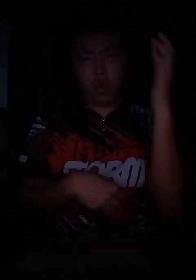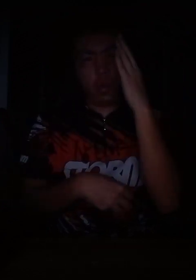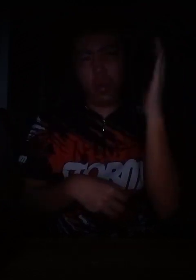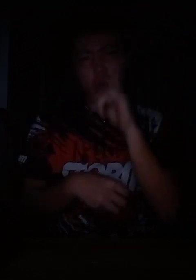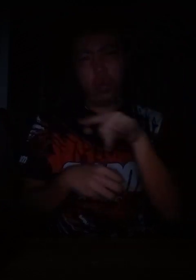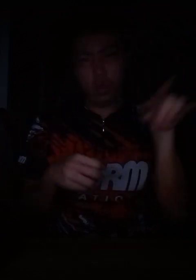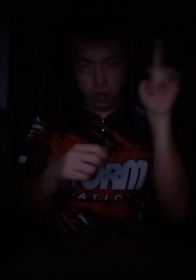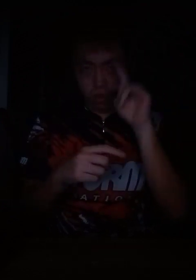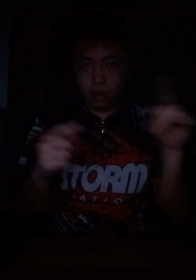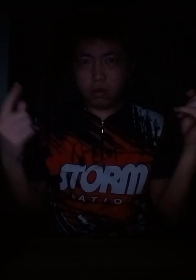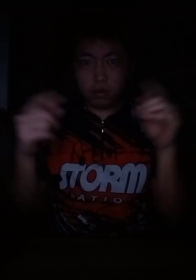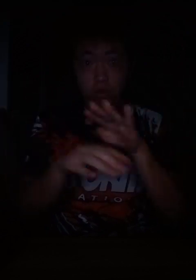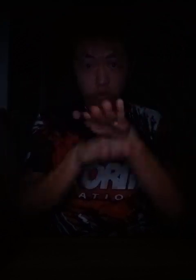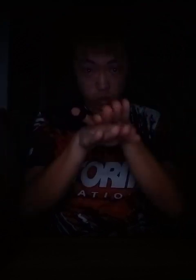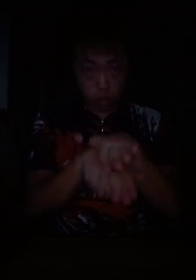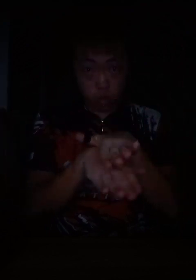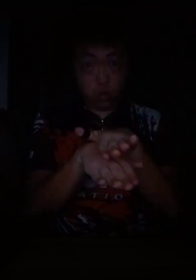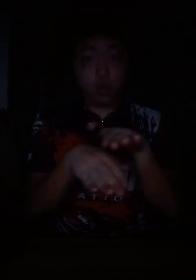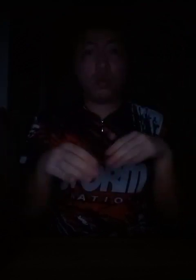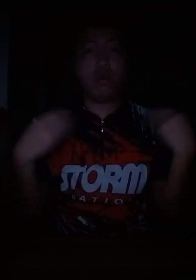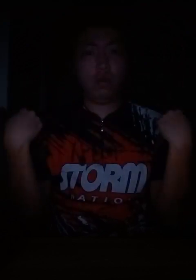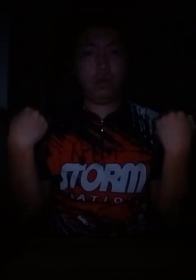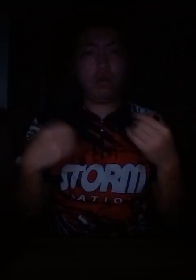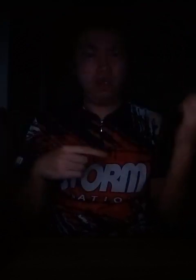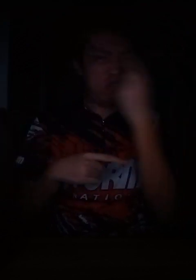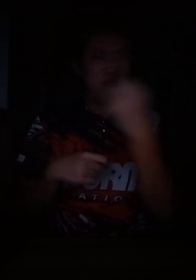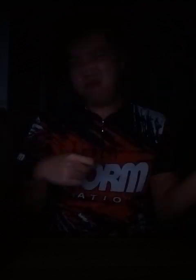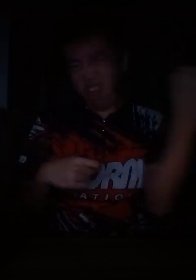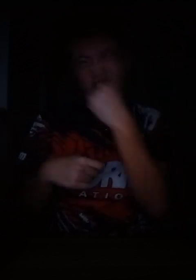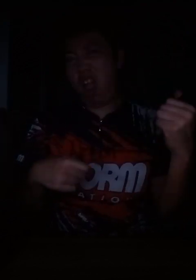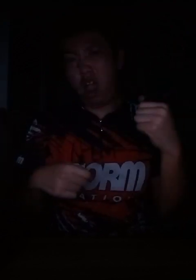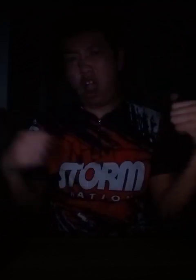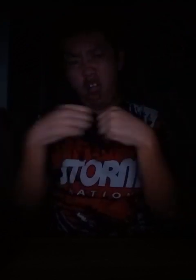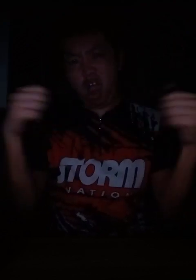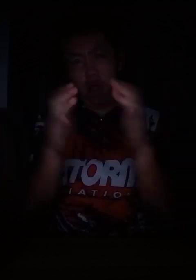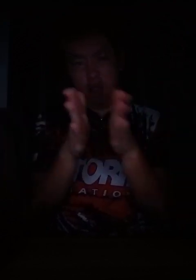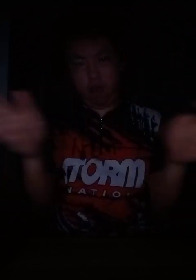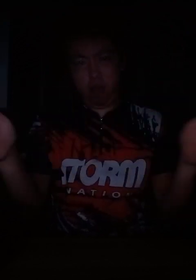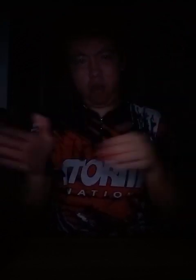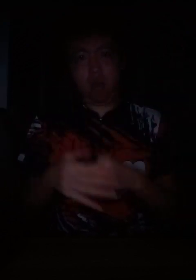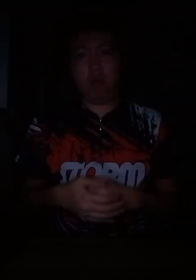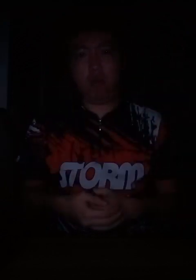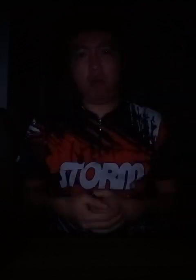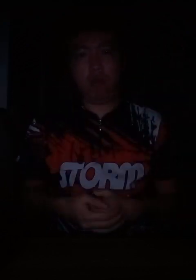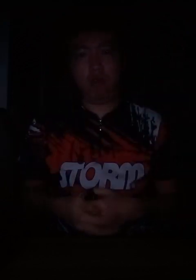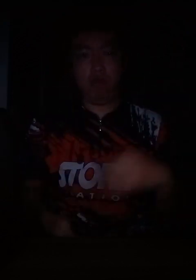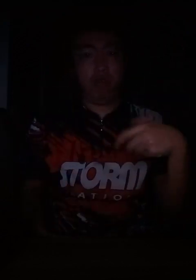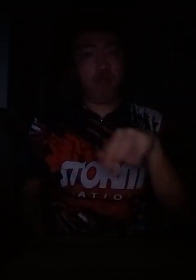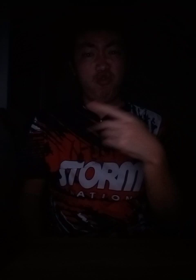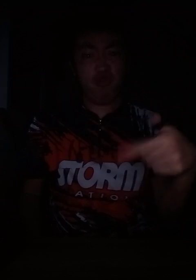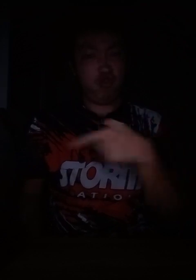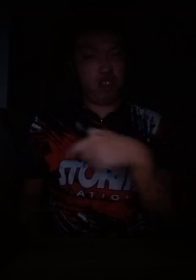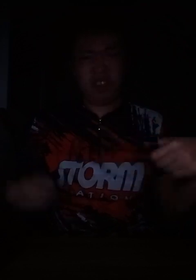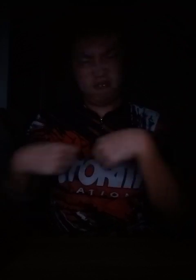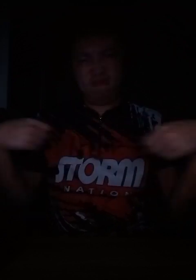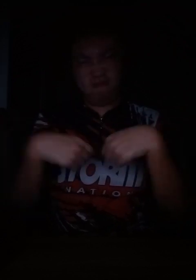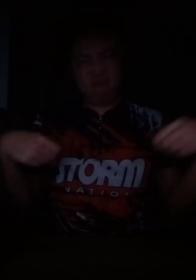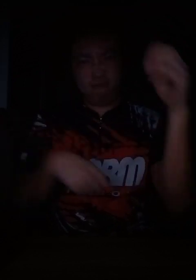남성의 어깨에 손을 올리는 순간 얼굴을 가격하고 폭행하기 시작합니다. 주위에서 싸움을 말려보지만